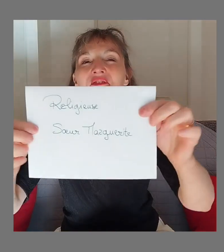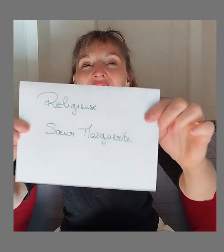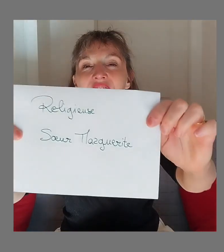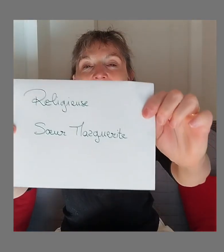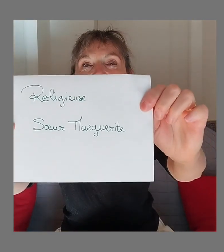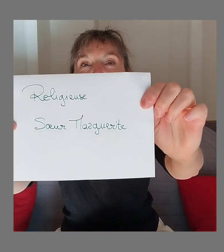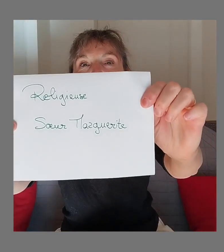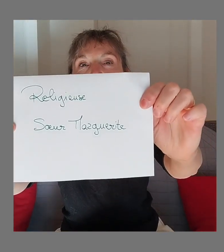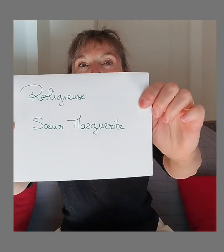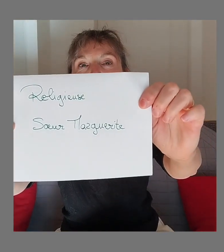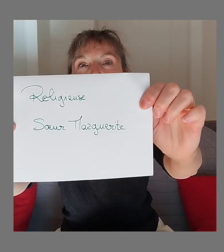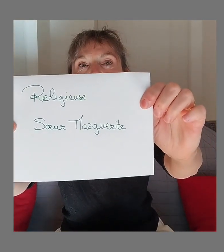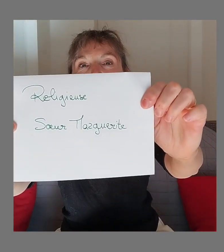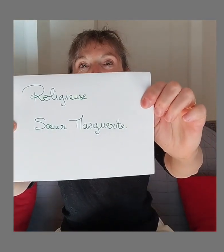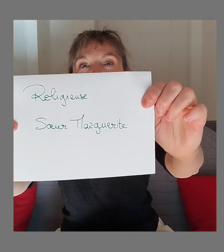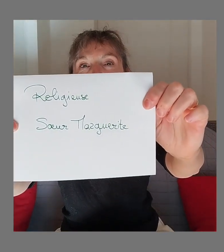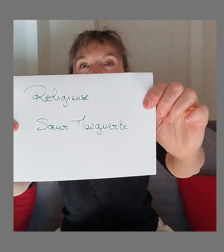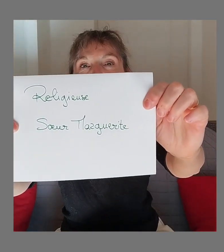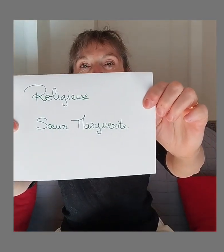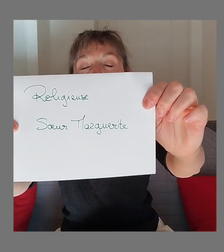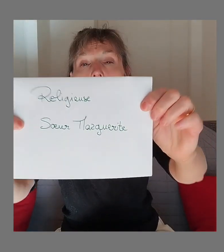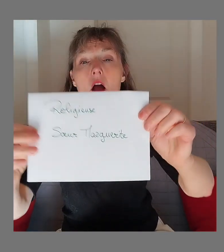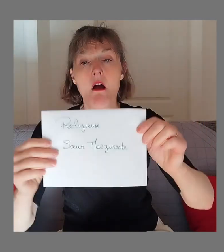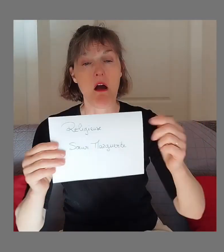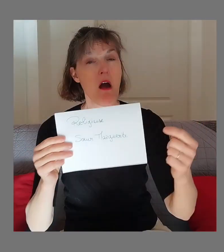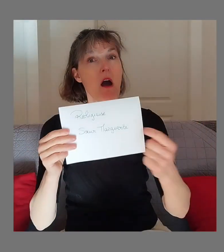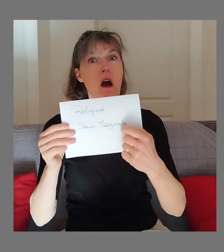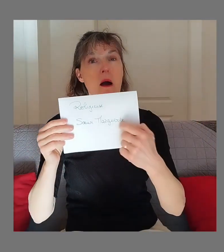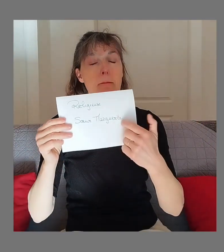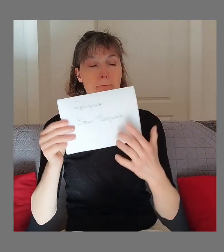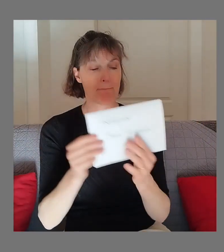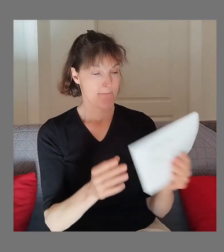Il s'agit donc de sœur Marguerite.